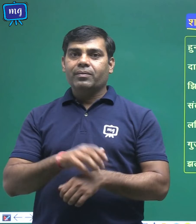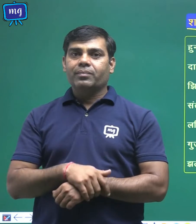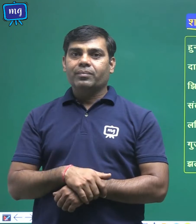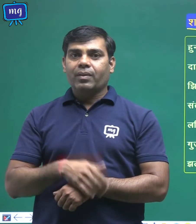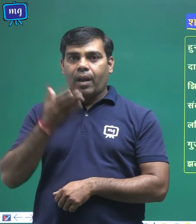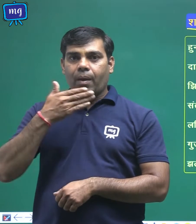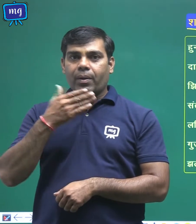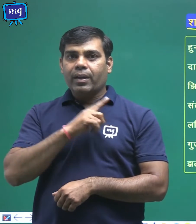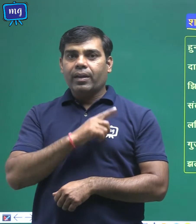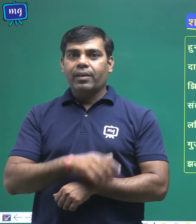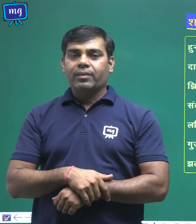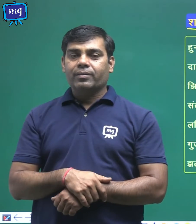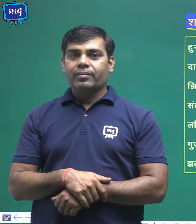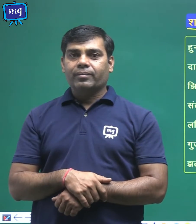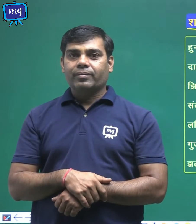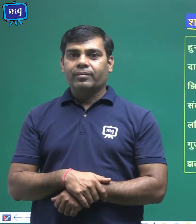पढ़ेंगे।